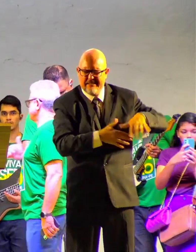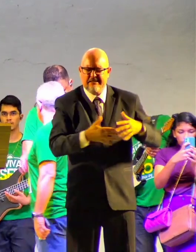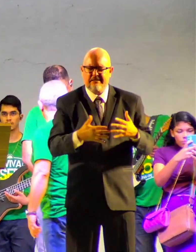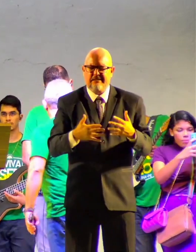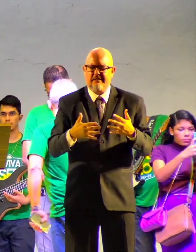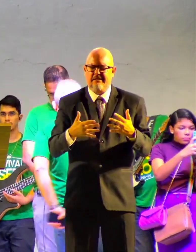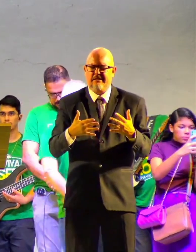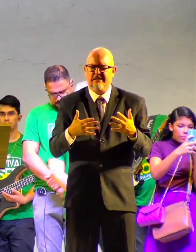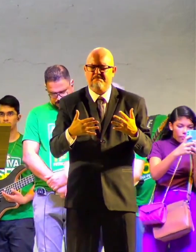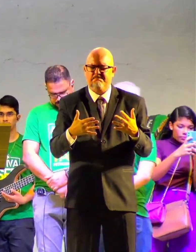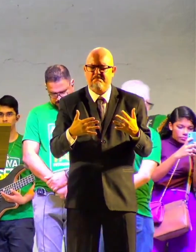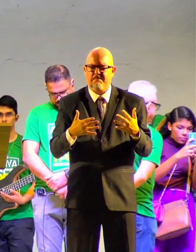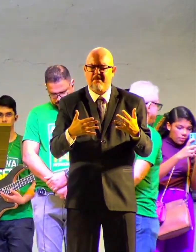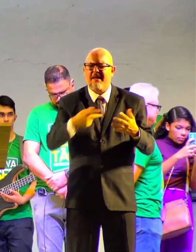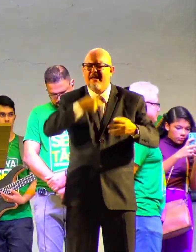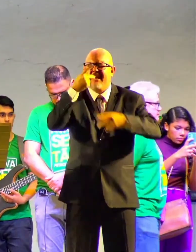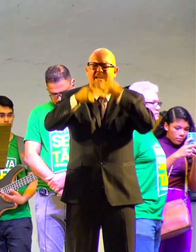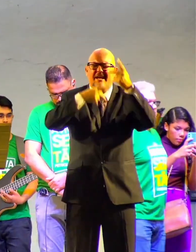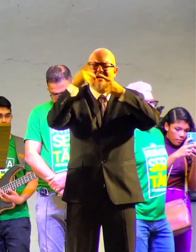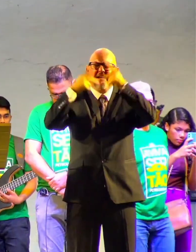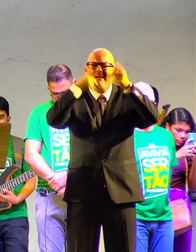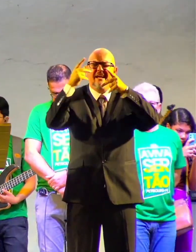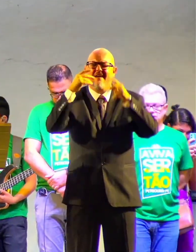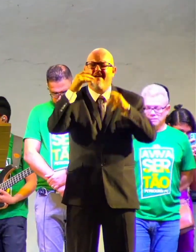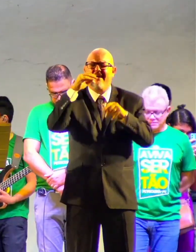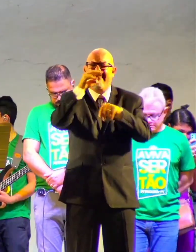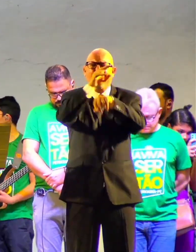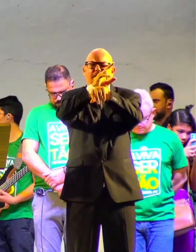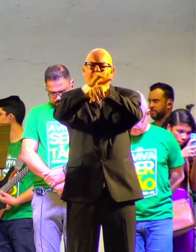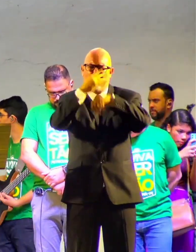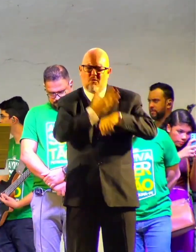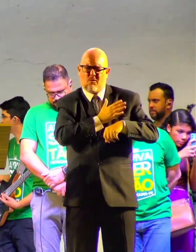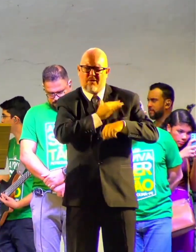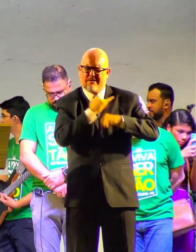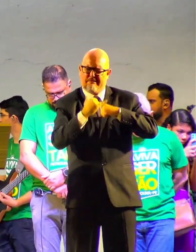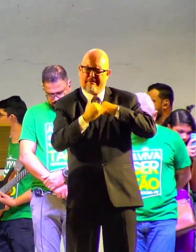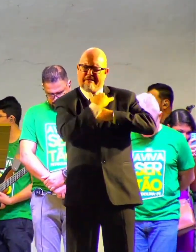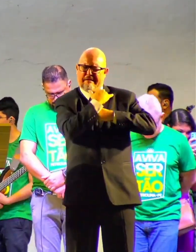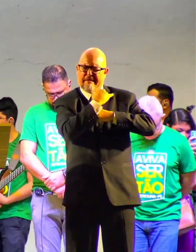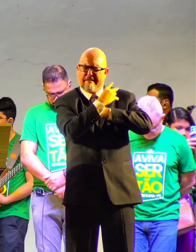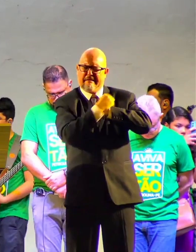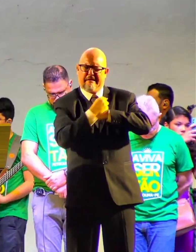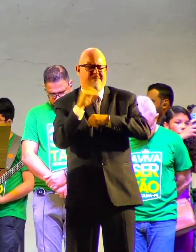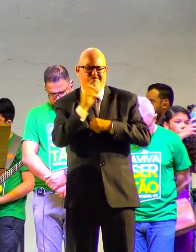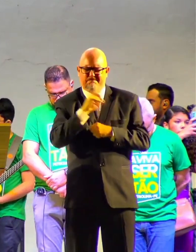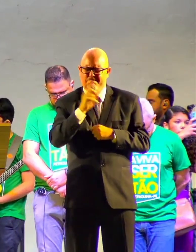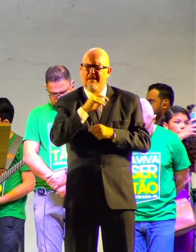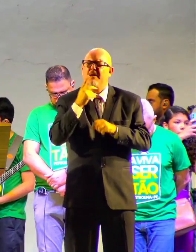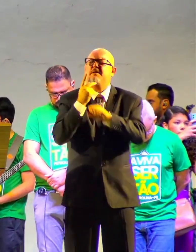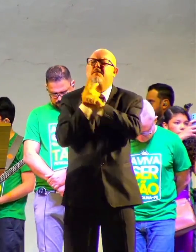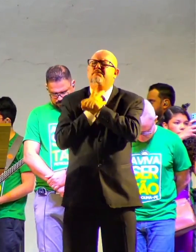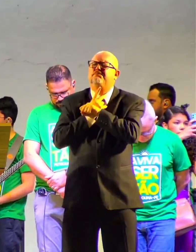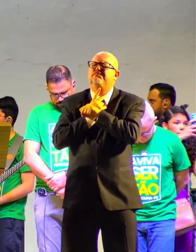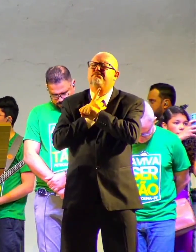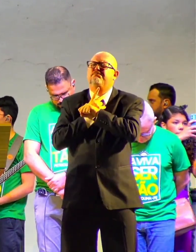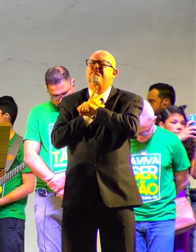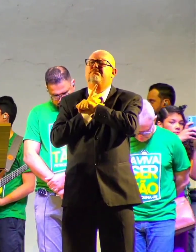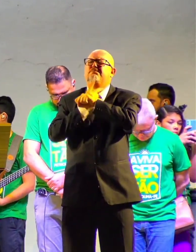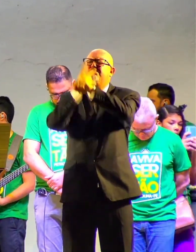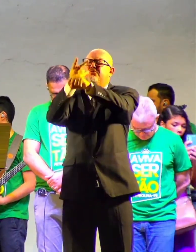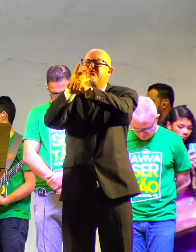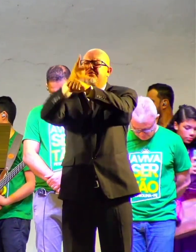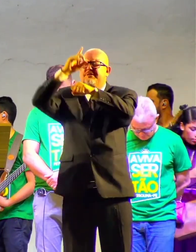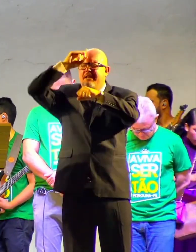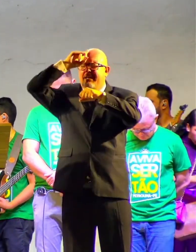meu Deus, todas as falácias, o engano no nosso coração, para que nós te busquemos,